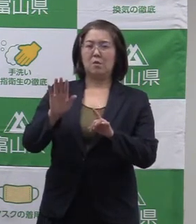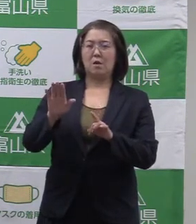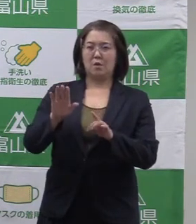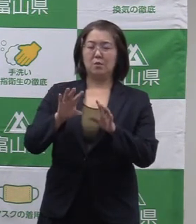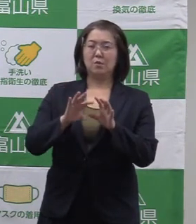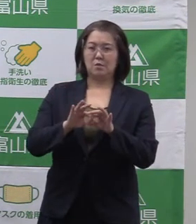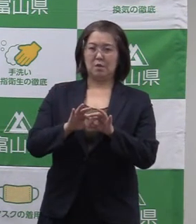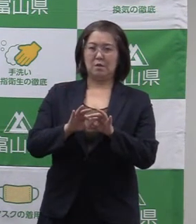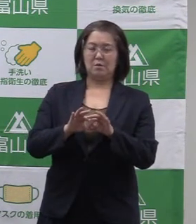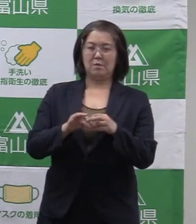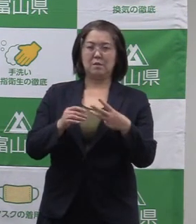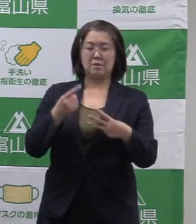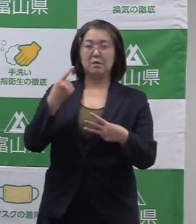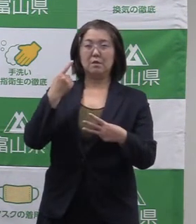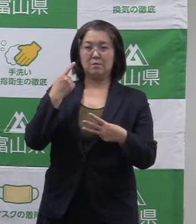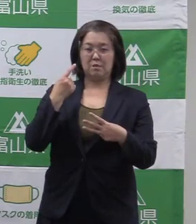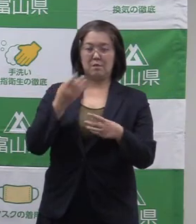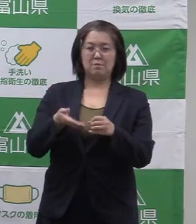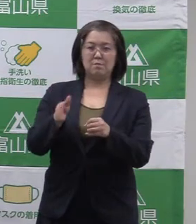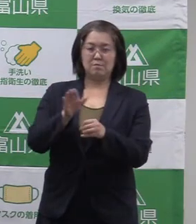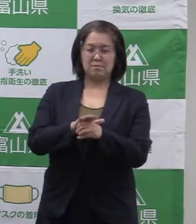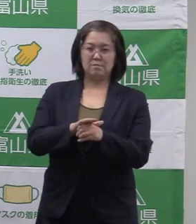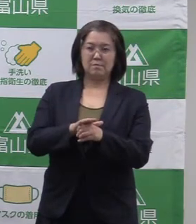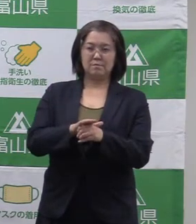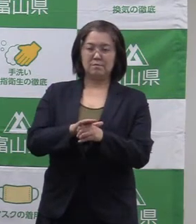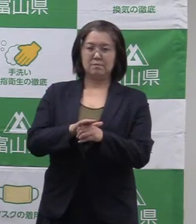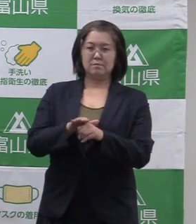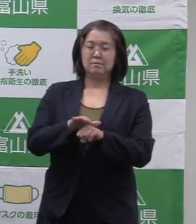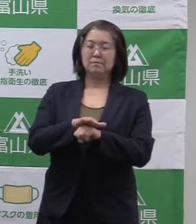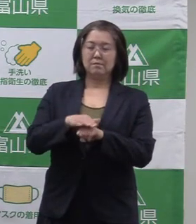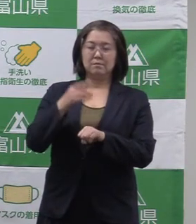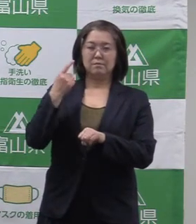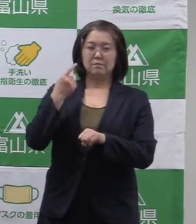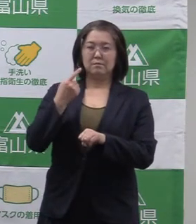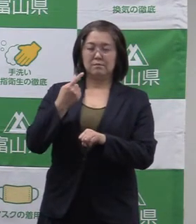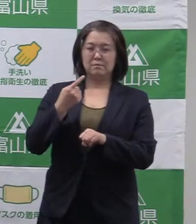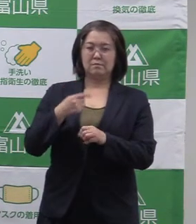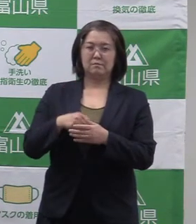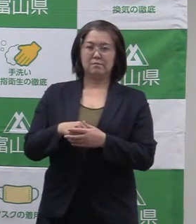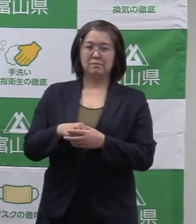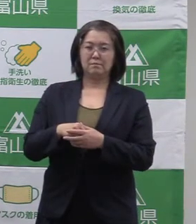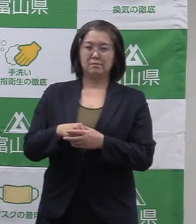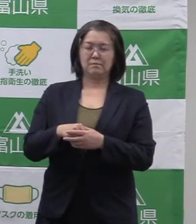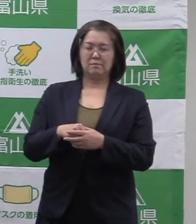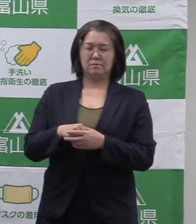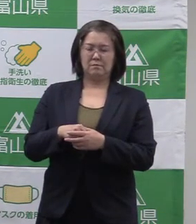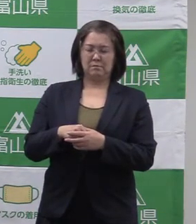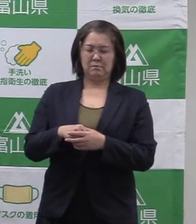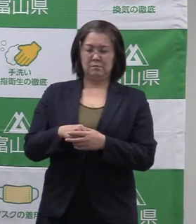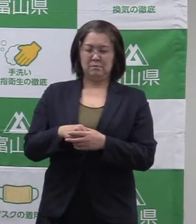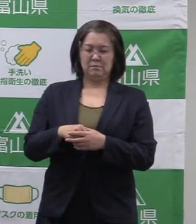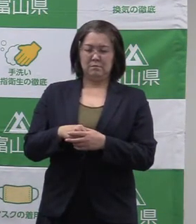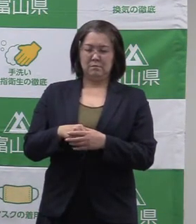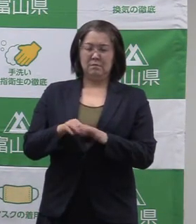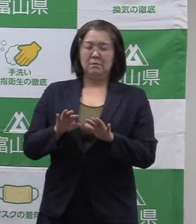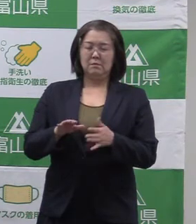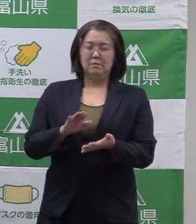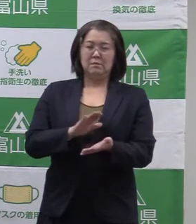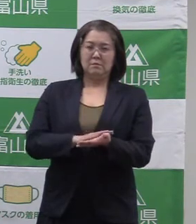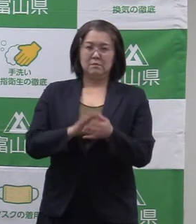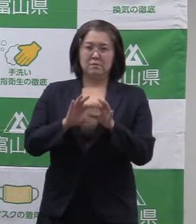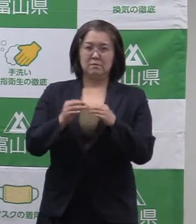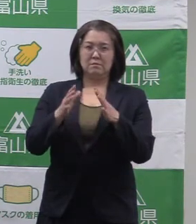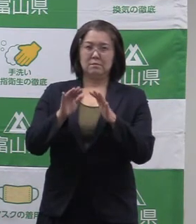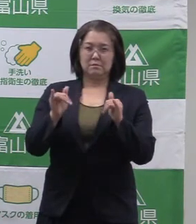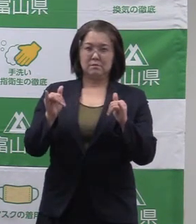ていく意味でもこの3回目の接種というものが大変大切だと思います。これを今医療従事者もすでに始まっているところ